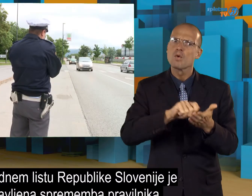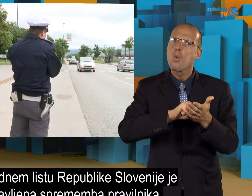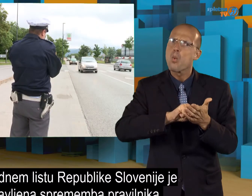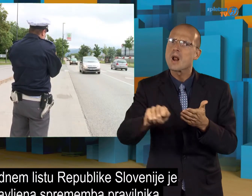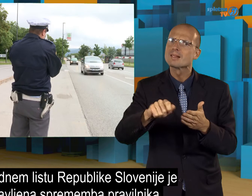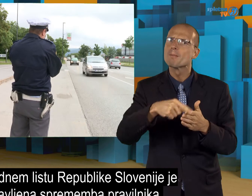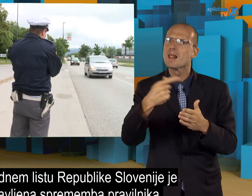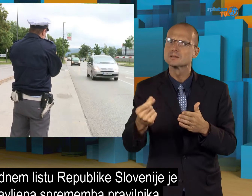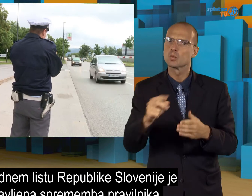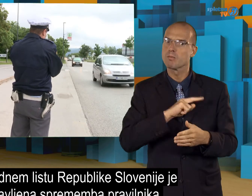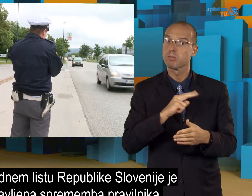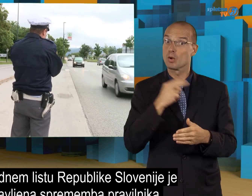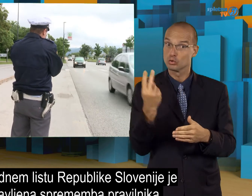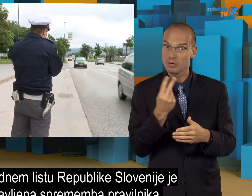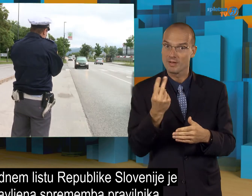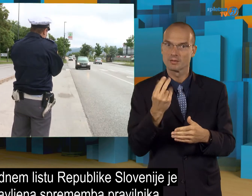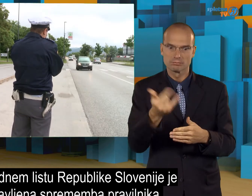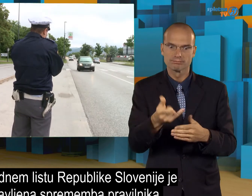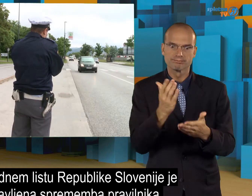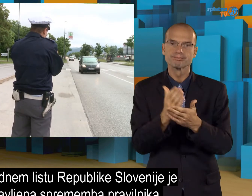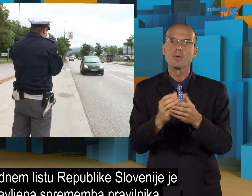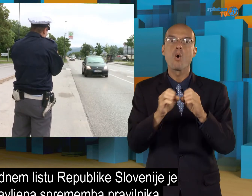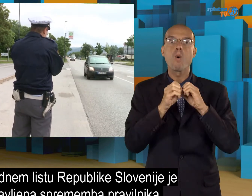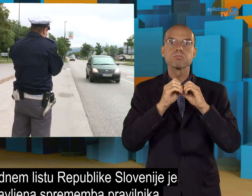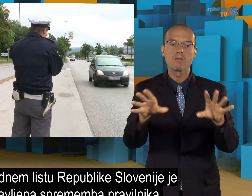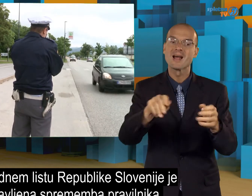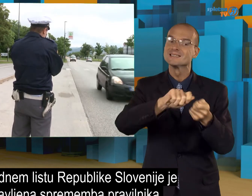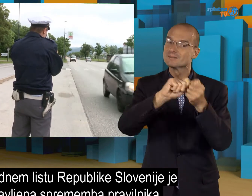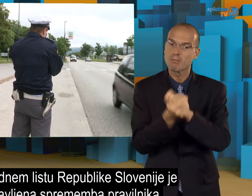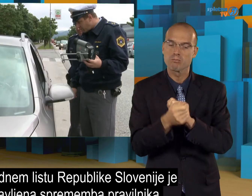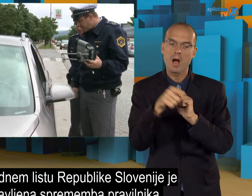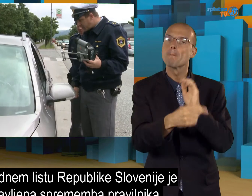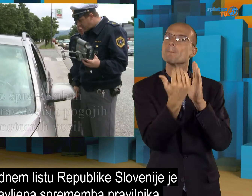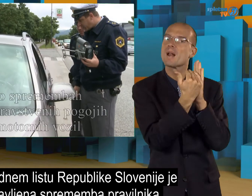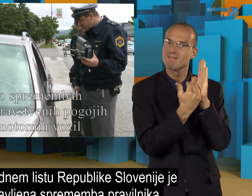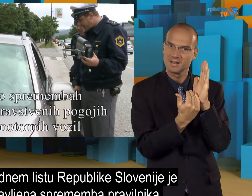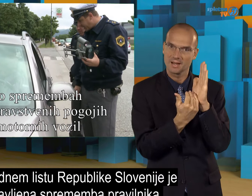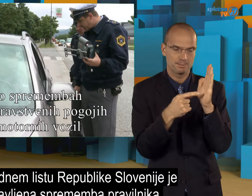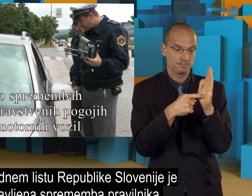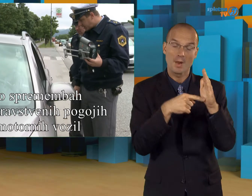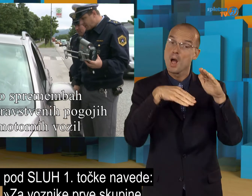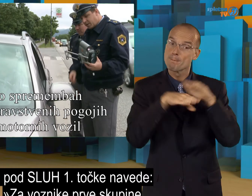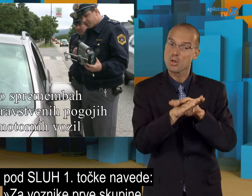V uradnem listu Republike Slovenije je objavljena sprememba pravilnika, ki pod sluh prve točke navede: